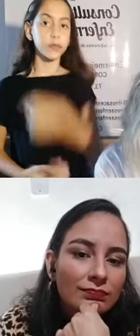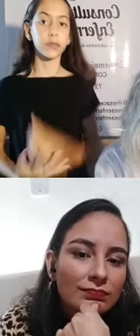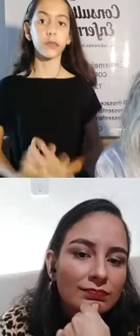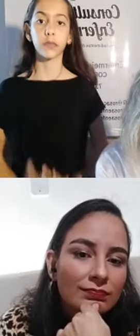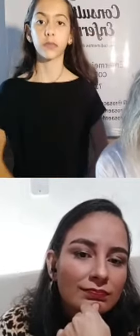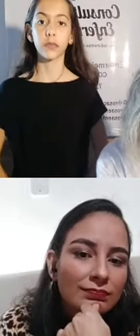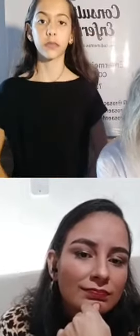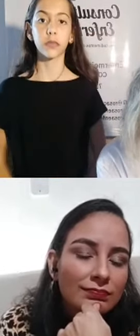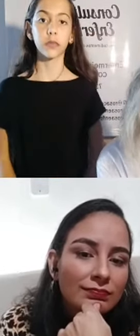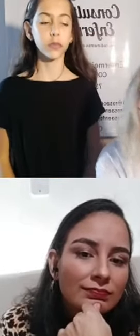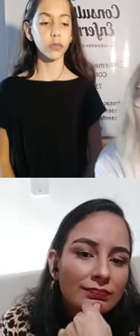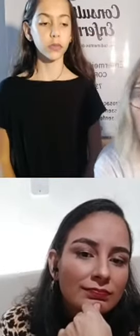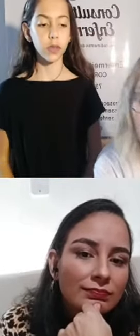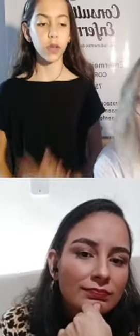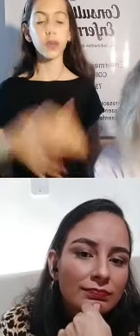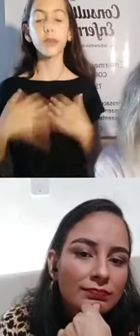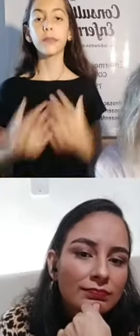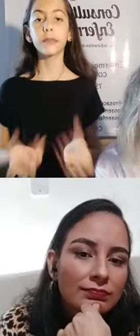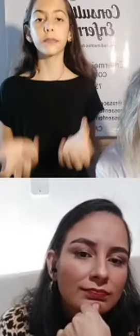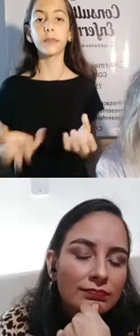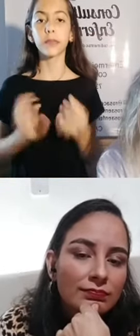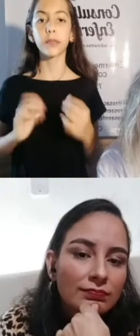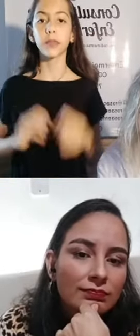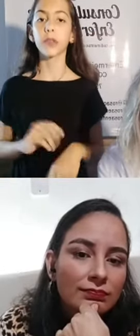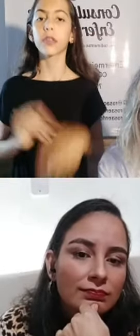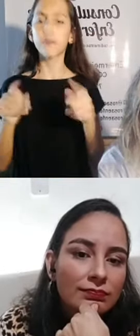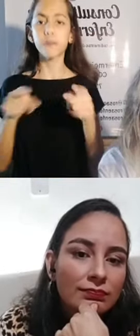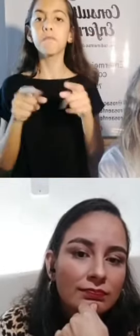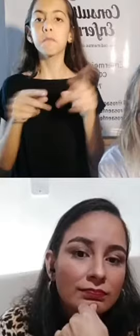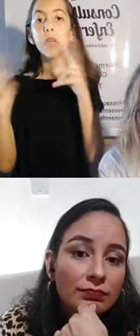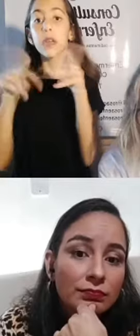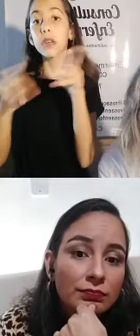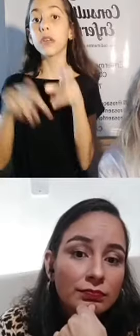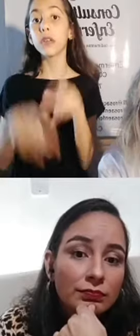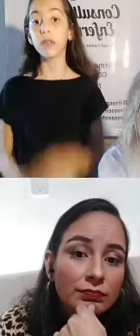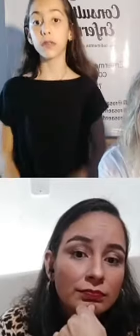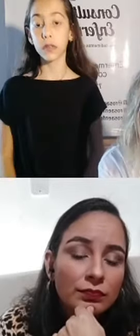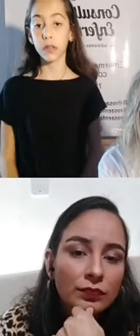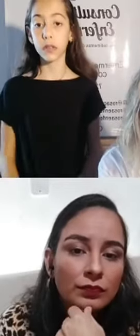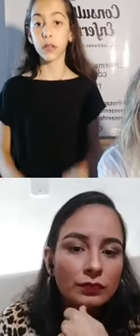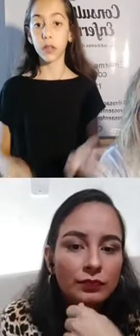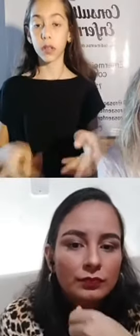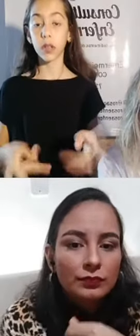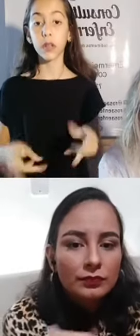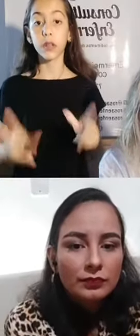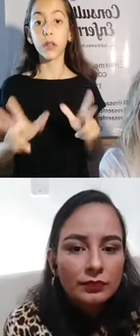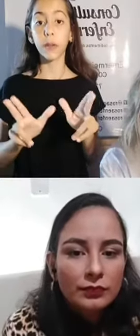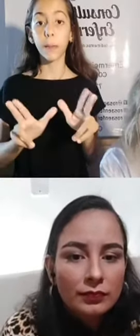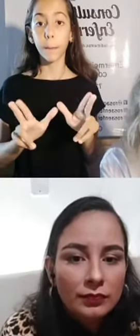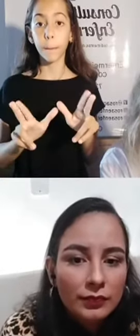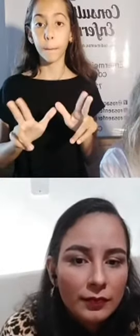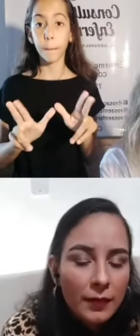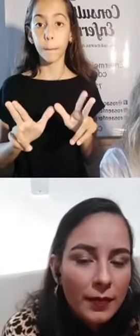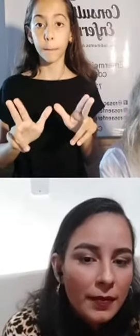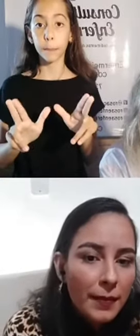né? Então, eu queria ver o que que você vê nessa realidade de Canavieiras, né? Porque